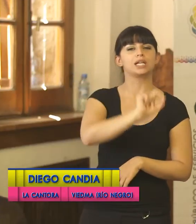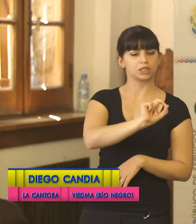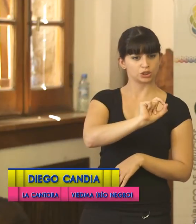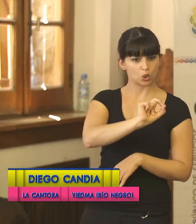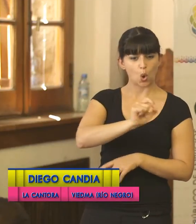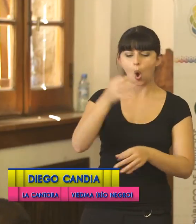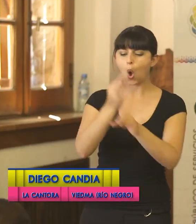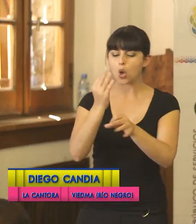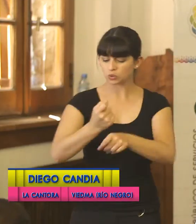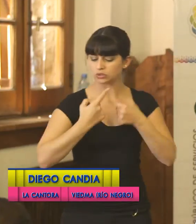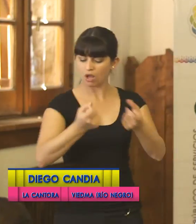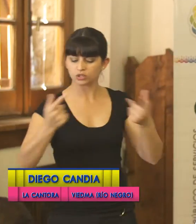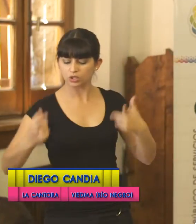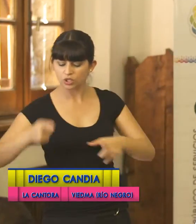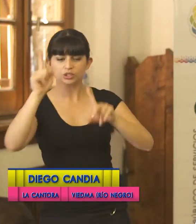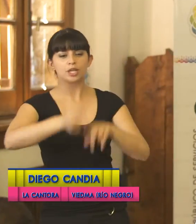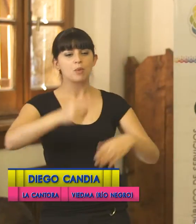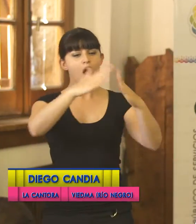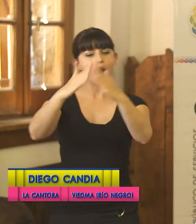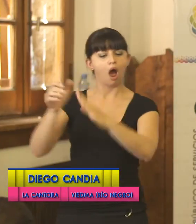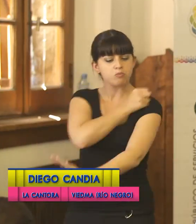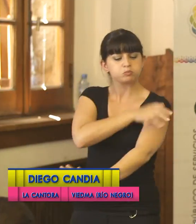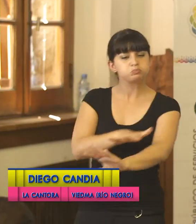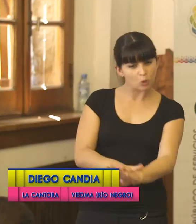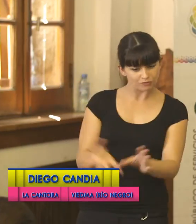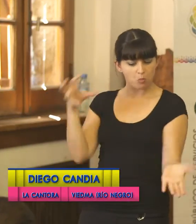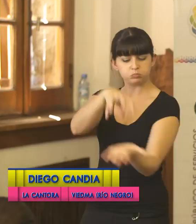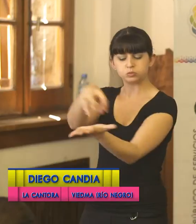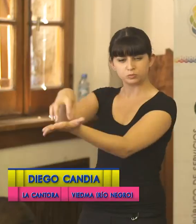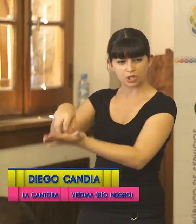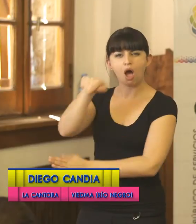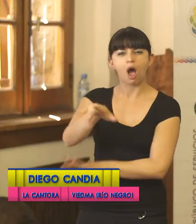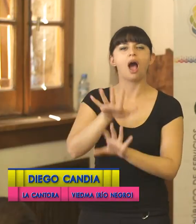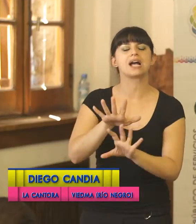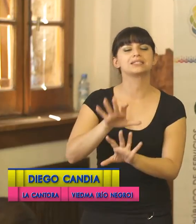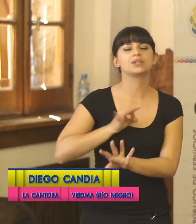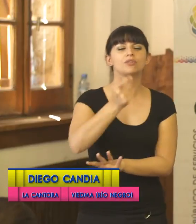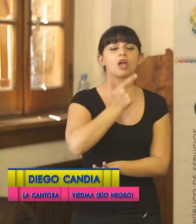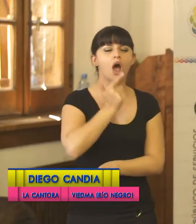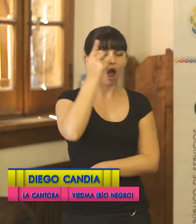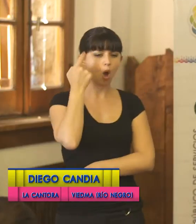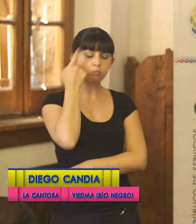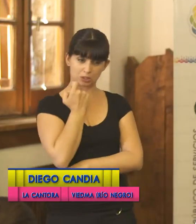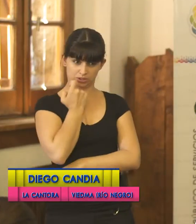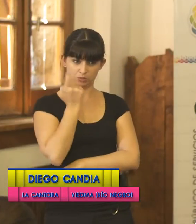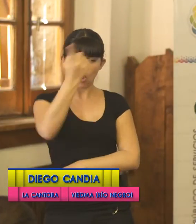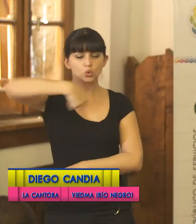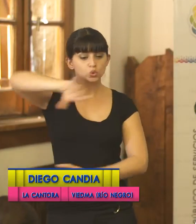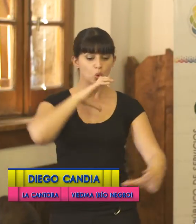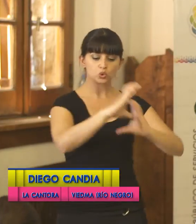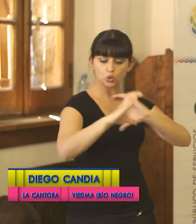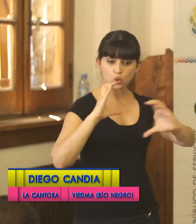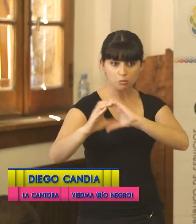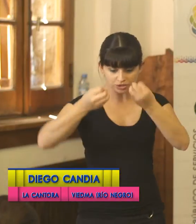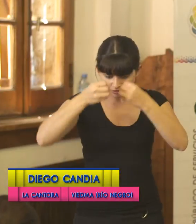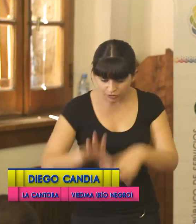de las visas de emergencia y los asentamientos así aprendimos la vida desde que ejercitamos la comunicación a